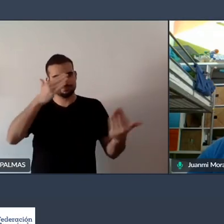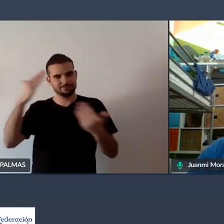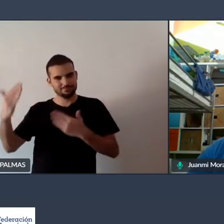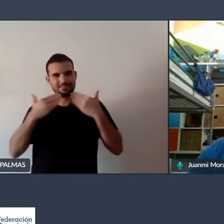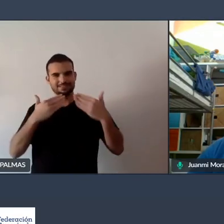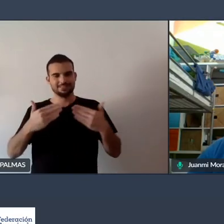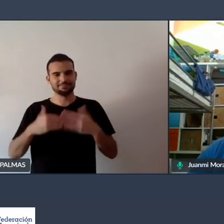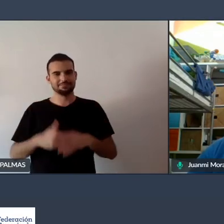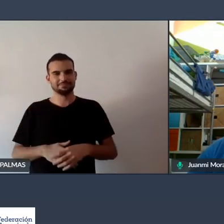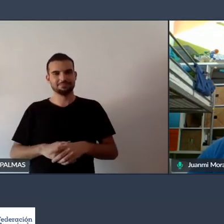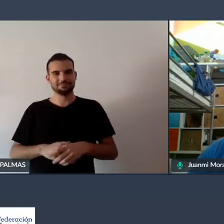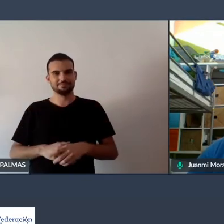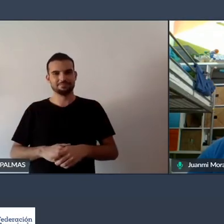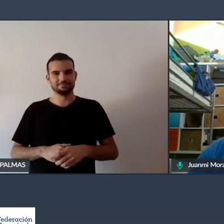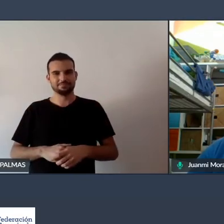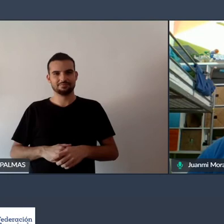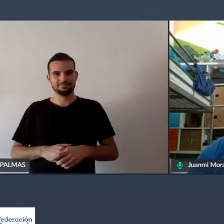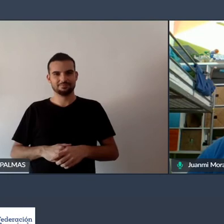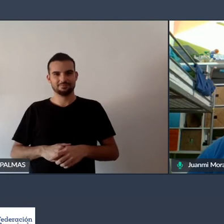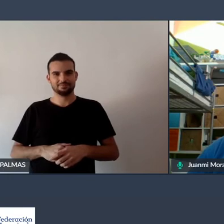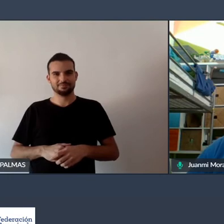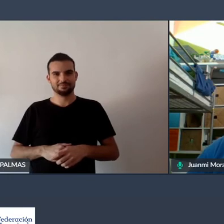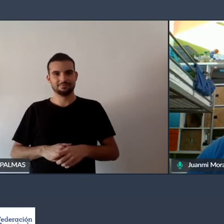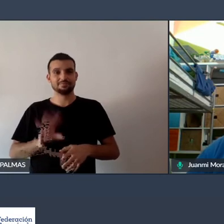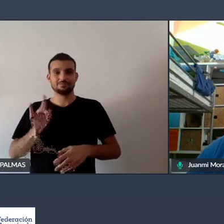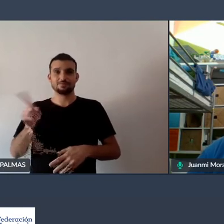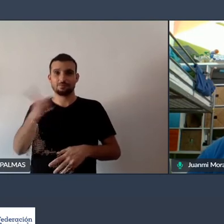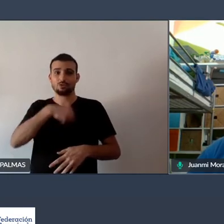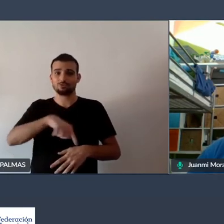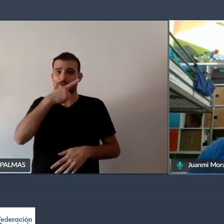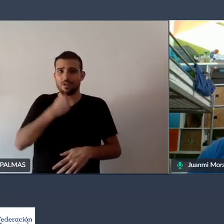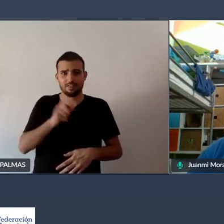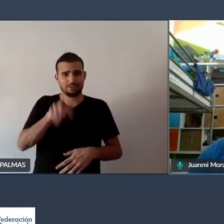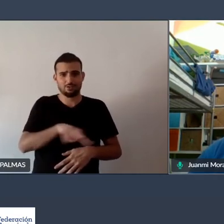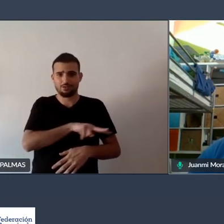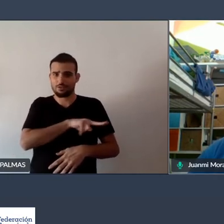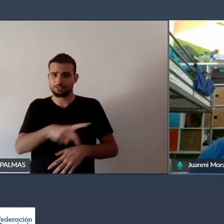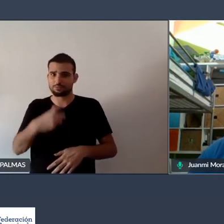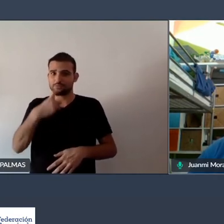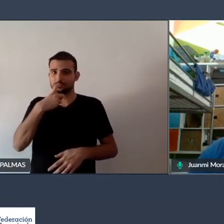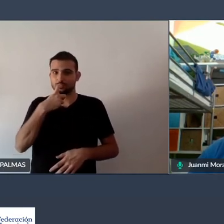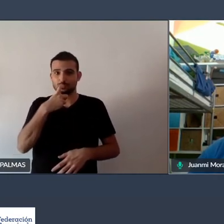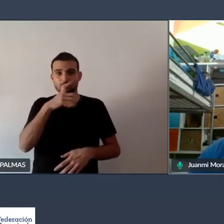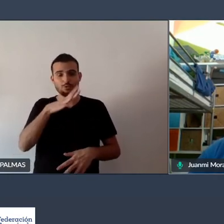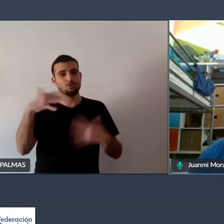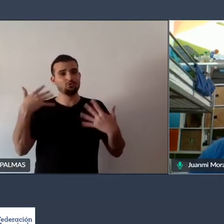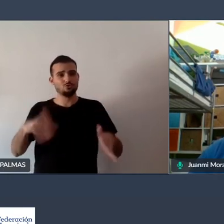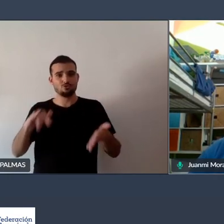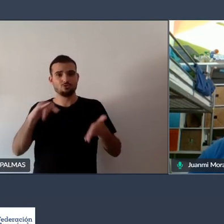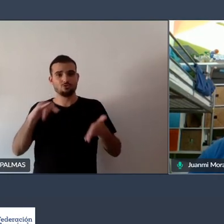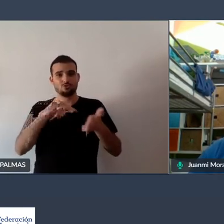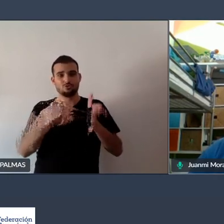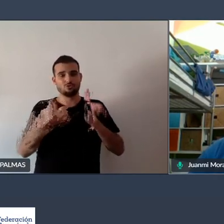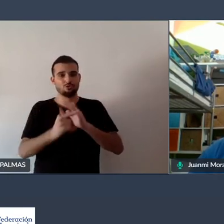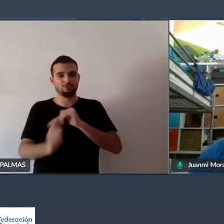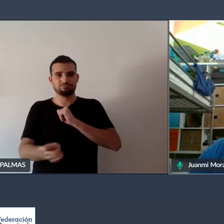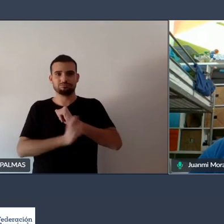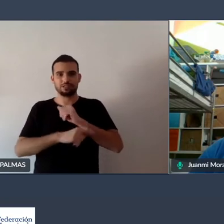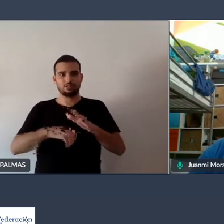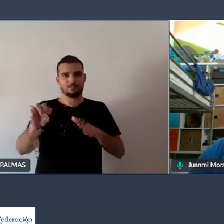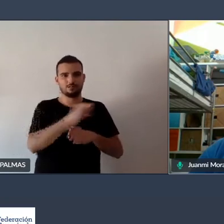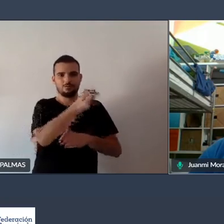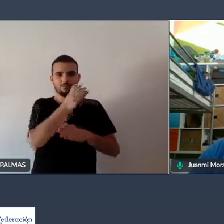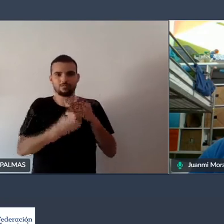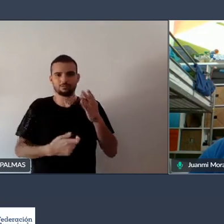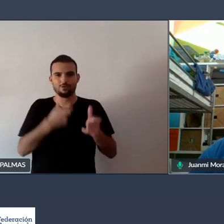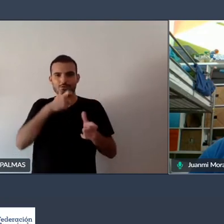hacen. Sí, porque no debe ser fácil, Óscar, porque el juego es tan técnico, palabras que hemos empleado y que has empleado sobre todo,